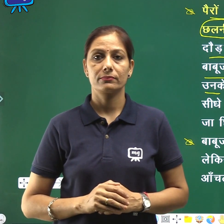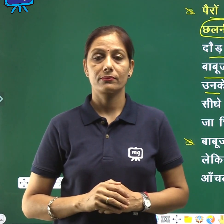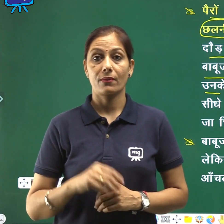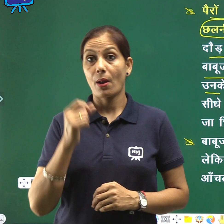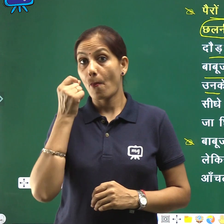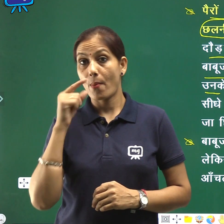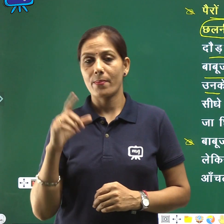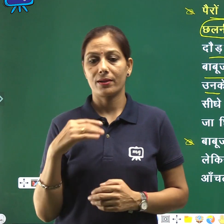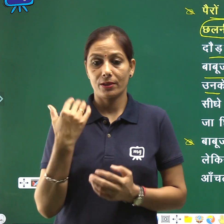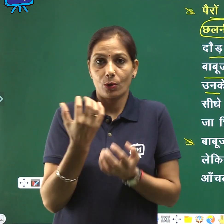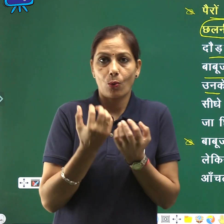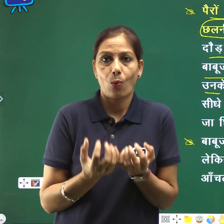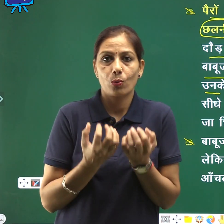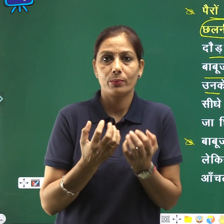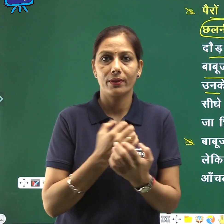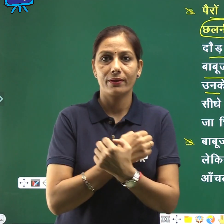मैया की गोद में